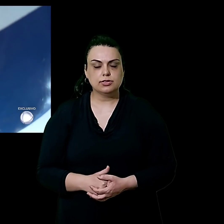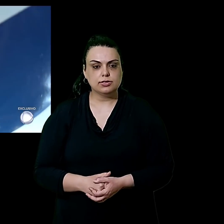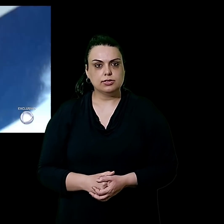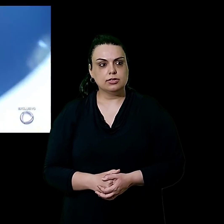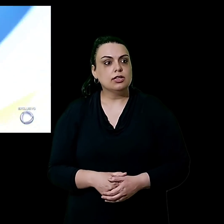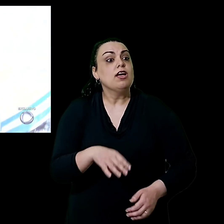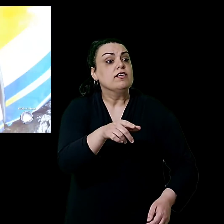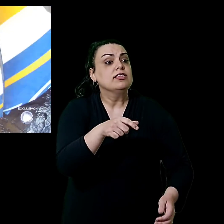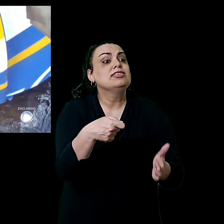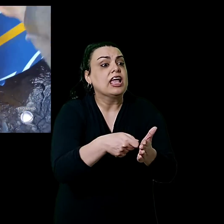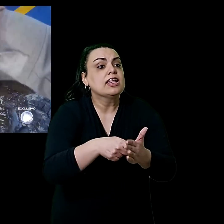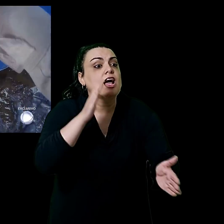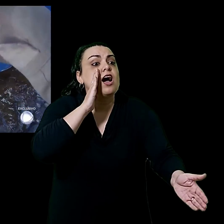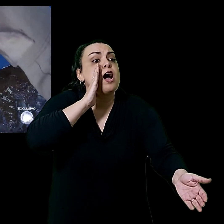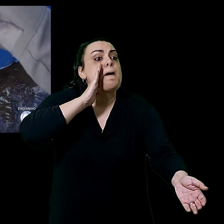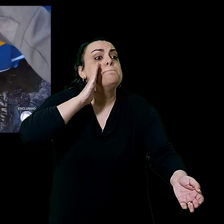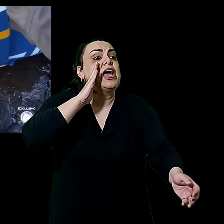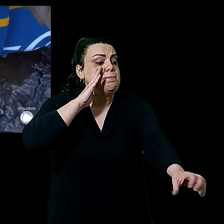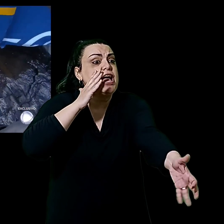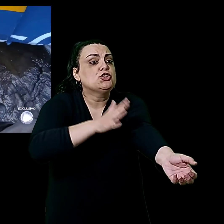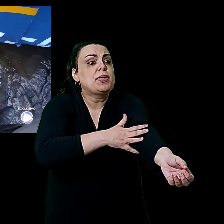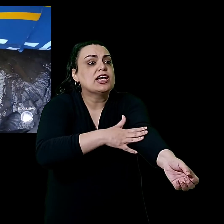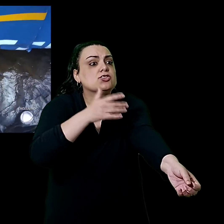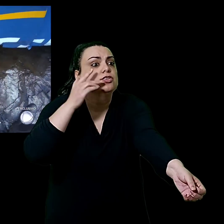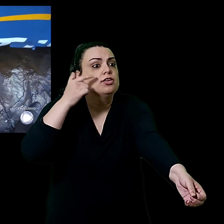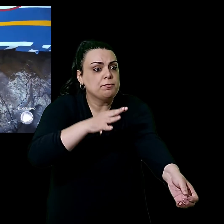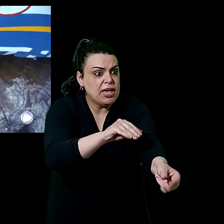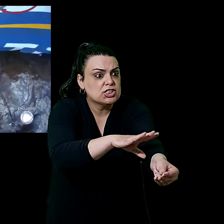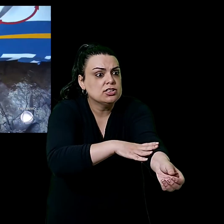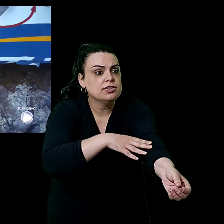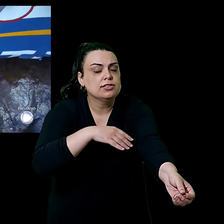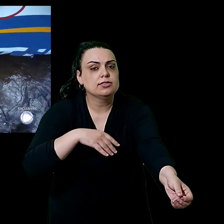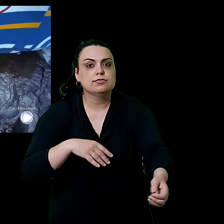Vai falar, Rodrigo. Mexe o braço. Rodrigo.